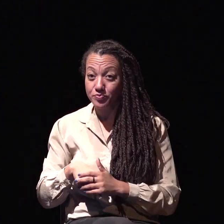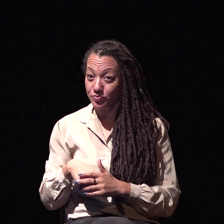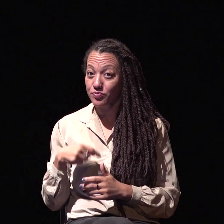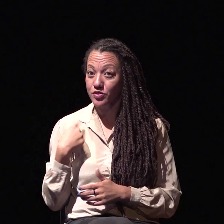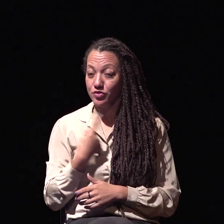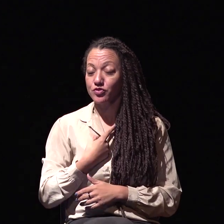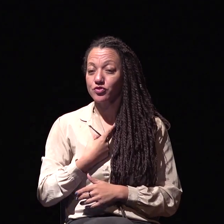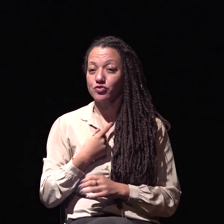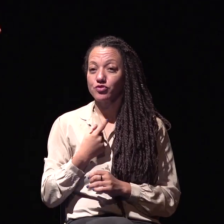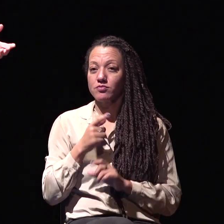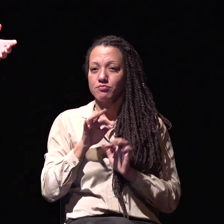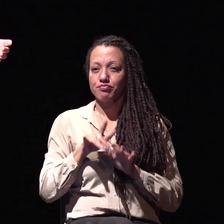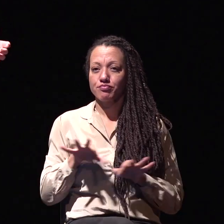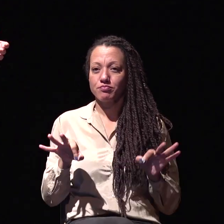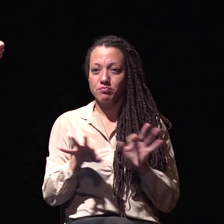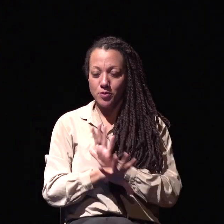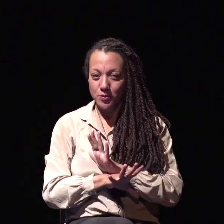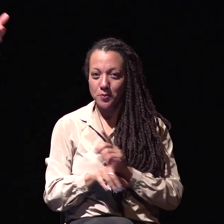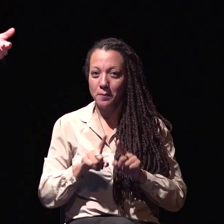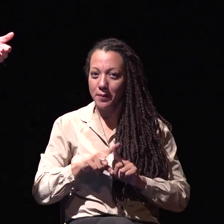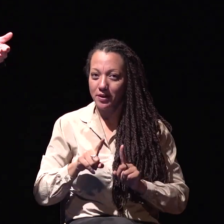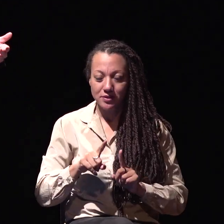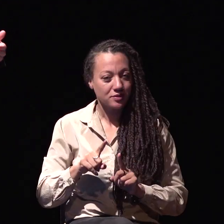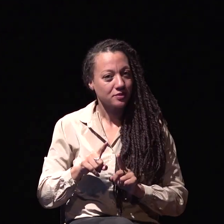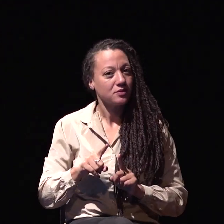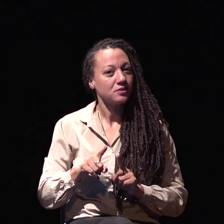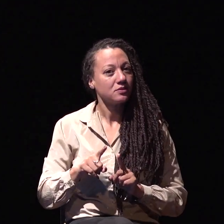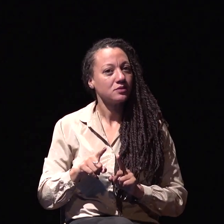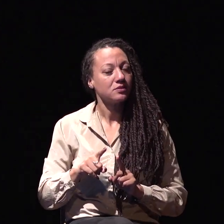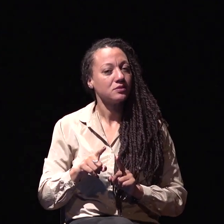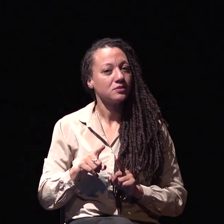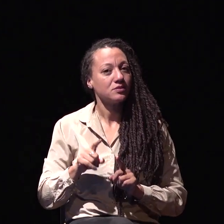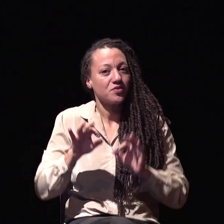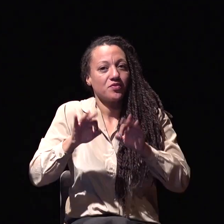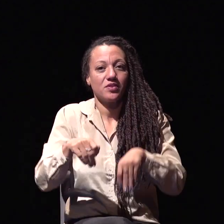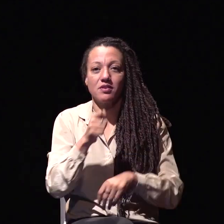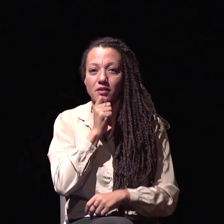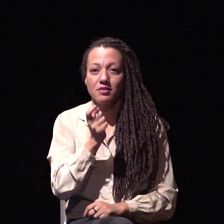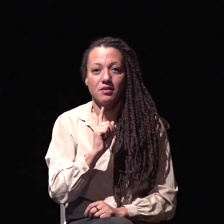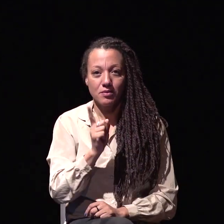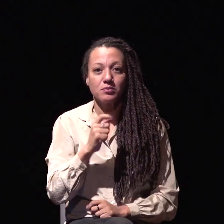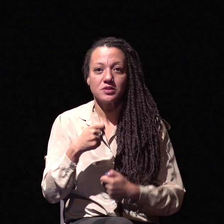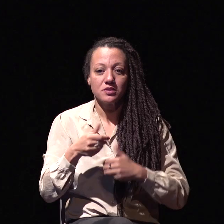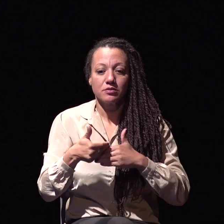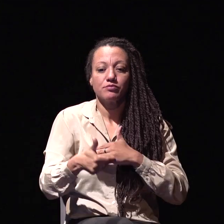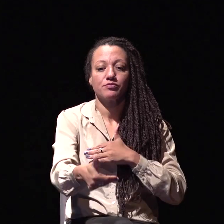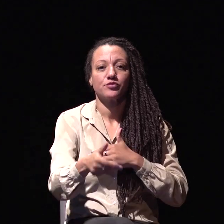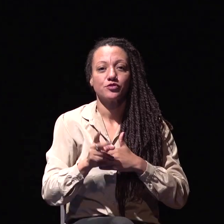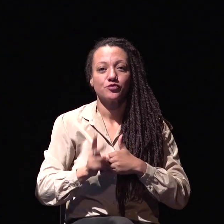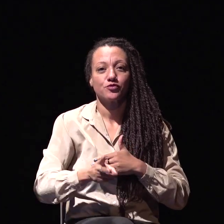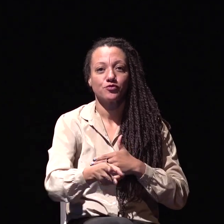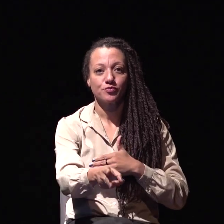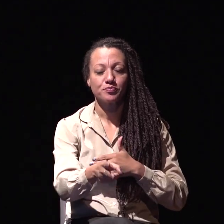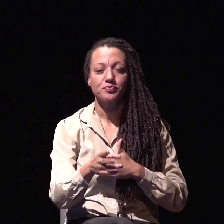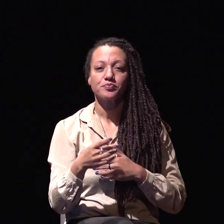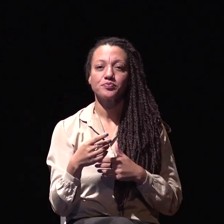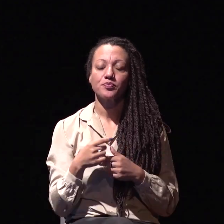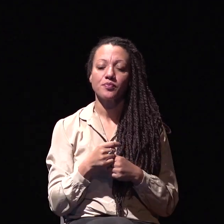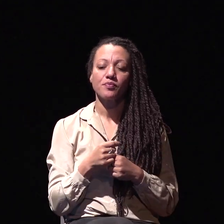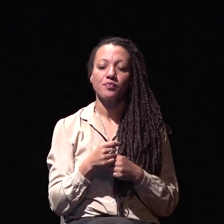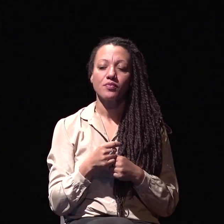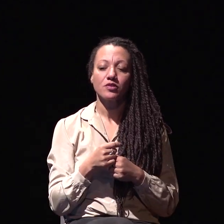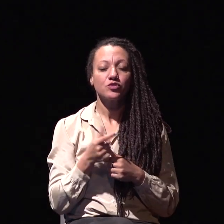não acabou, o trabalho só começou. E eu acho que isso é muito interessante. A gente ainda tem muitas frentes para tratar, mas a gente já